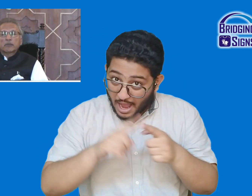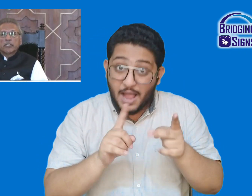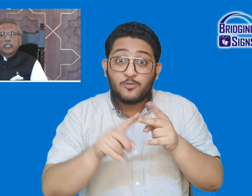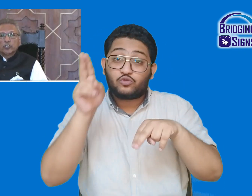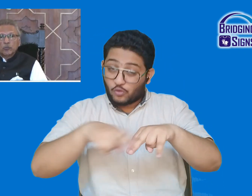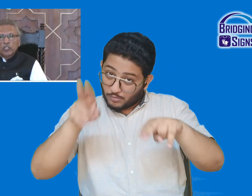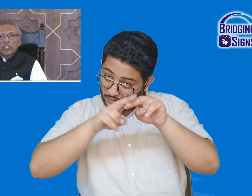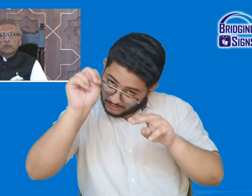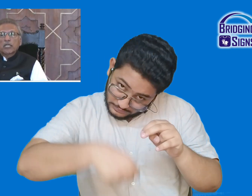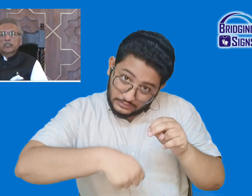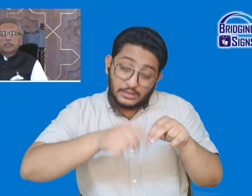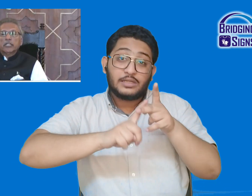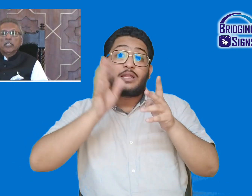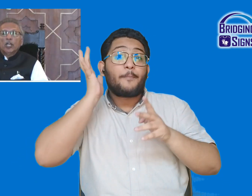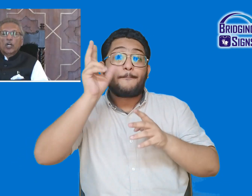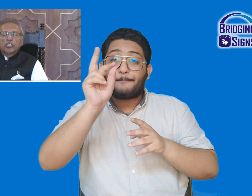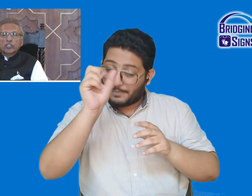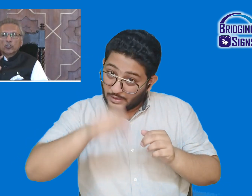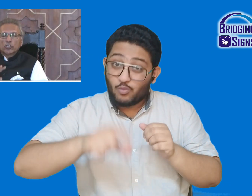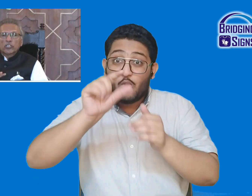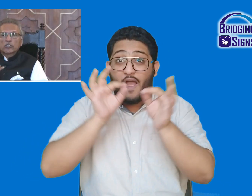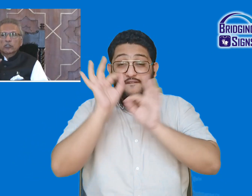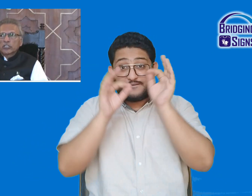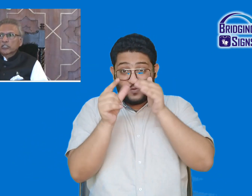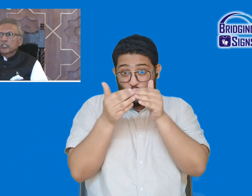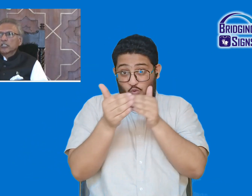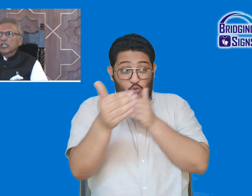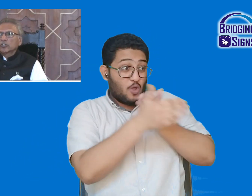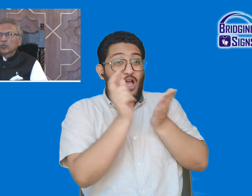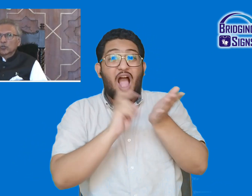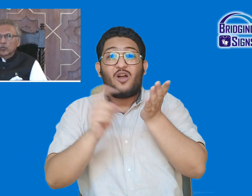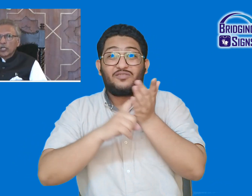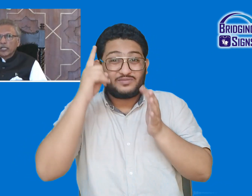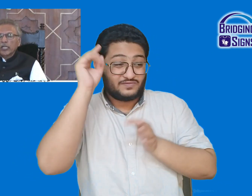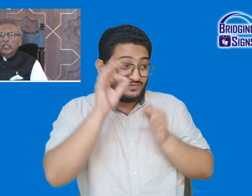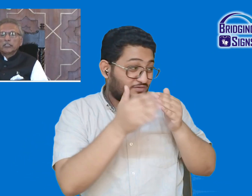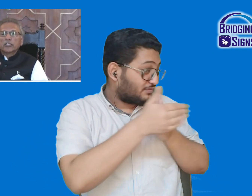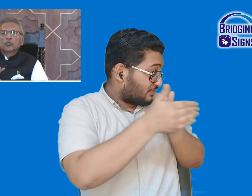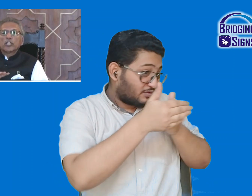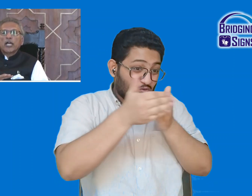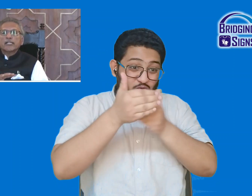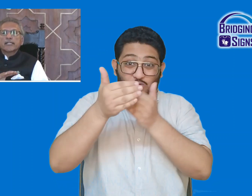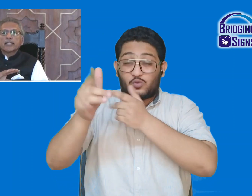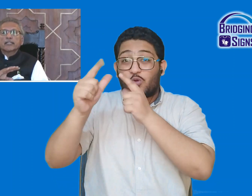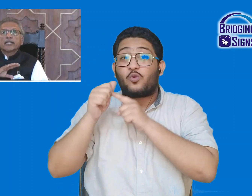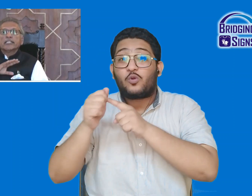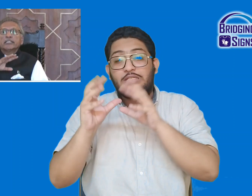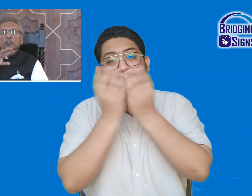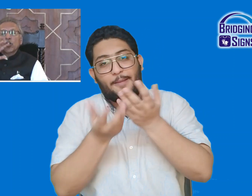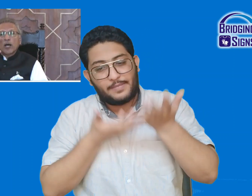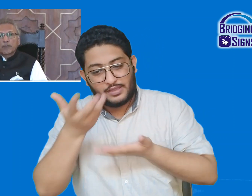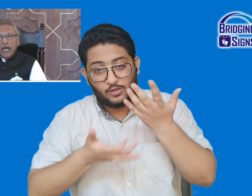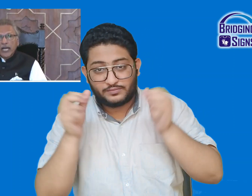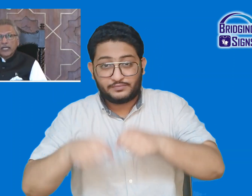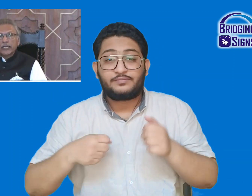اعتبار سے بھی ہے، جمعوں کے اعتبار سے بھی ہے، اور یہ سوشل ڈسٹنسنگ کا جو اصول ہے یہ دنیائے صحت نے اس